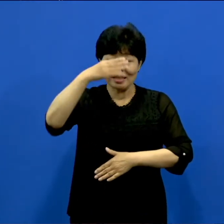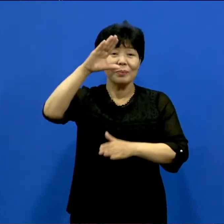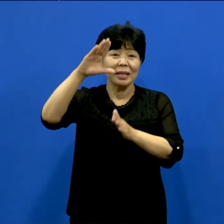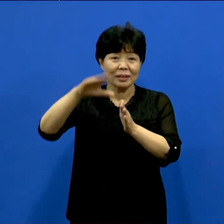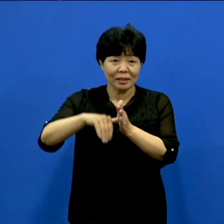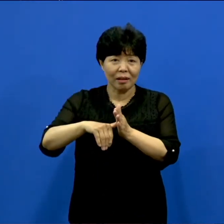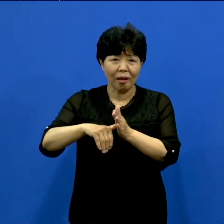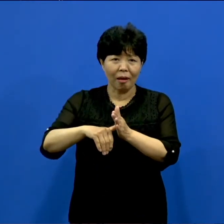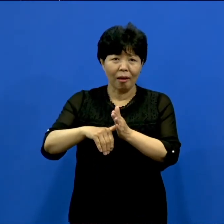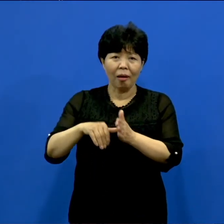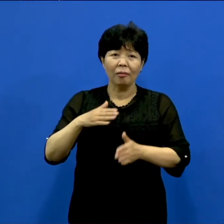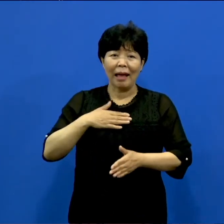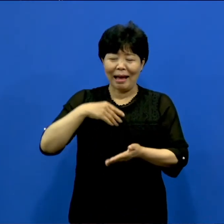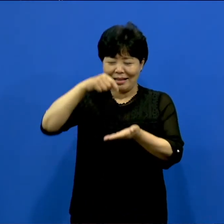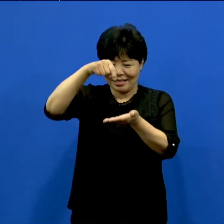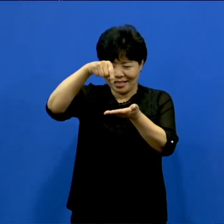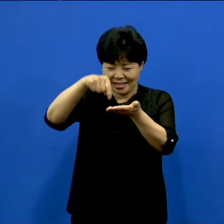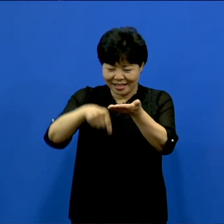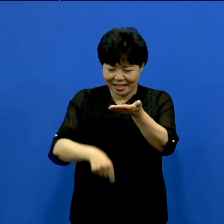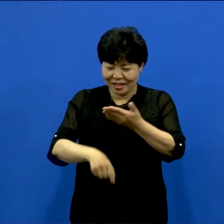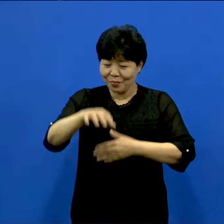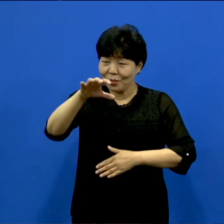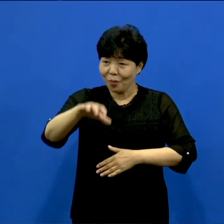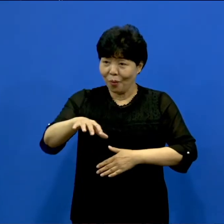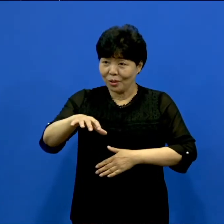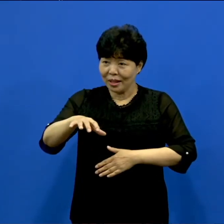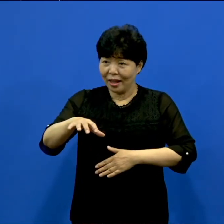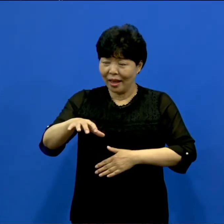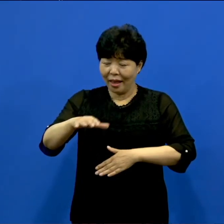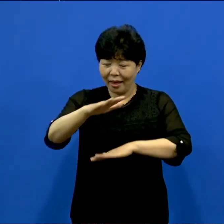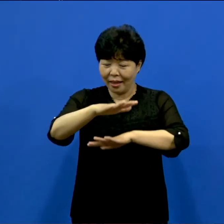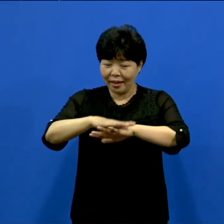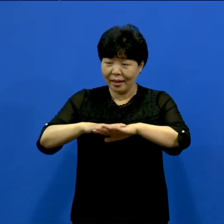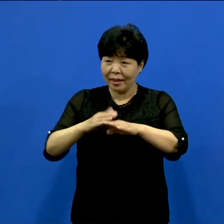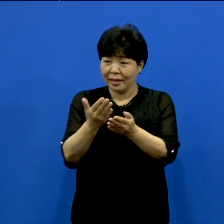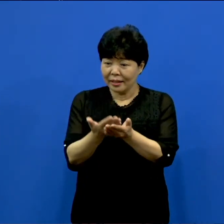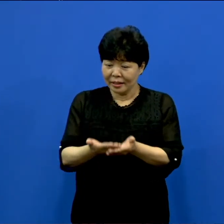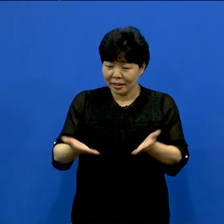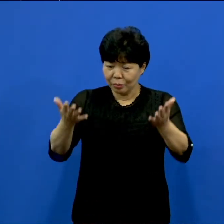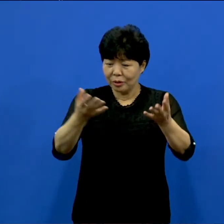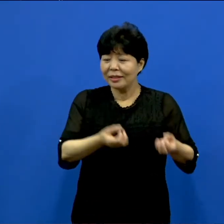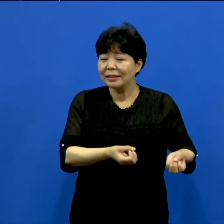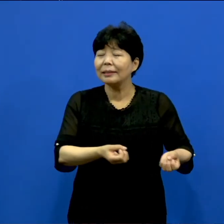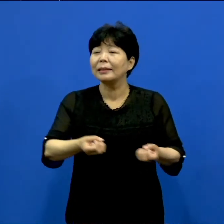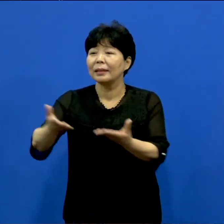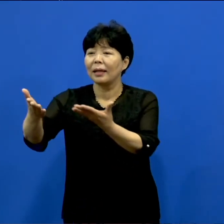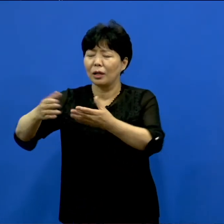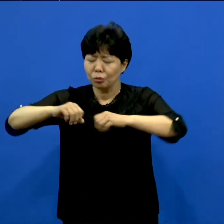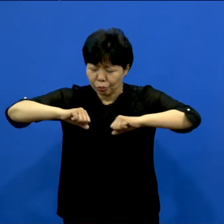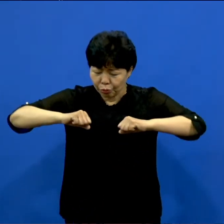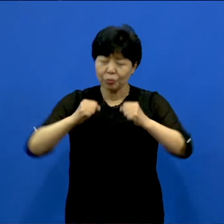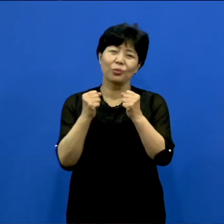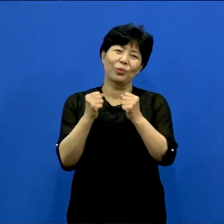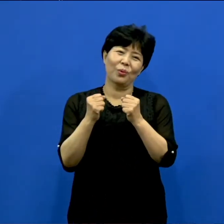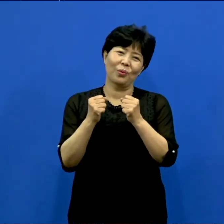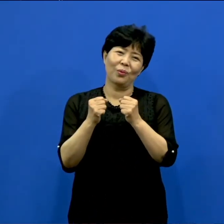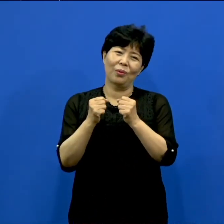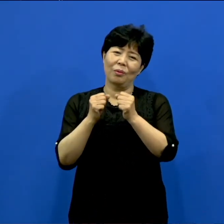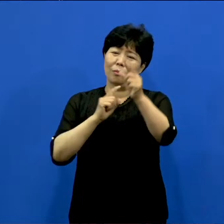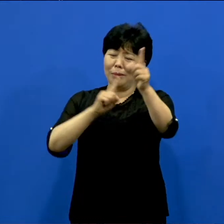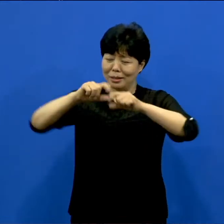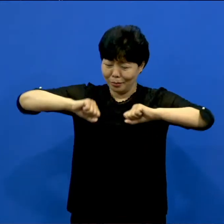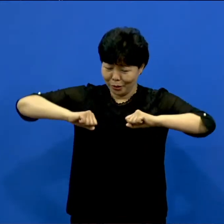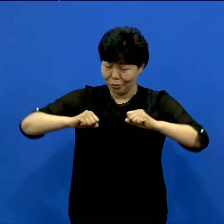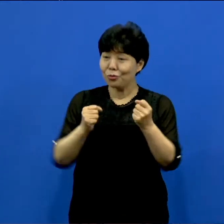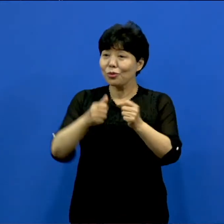내가 그물을 내리다 하고 순종한 거죠. 그 다음에 어떠냐? 그 말씀의 순종의 결과가